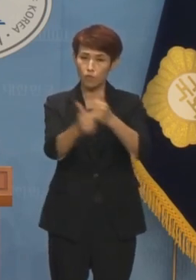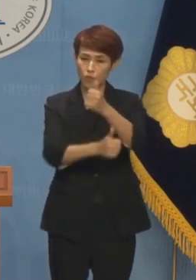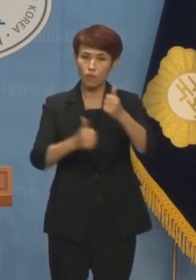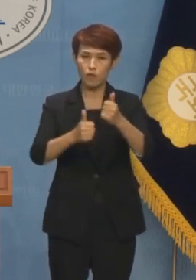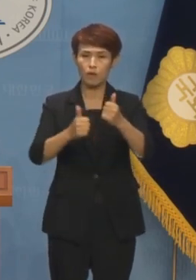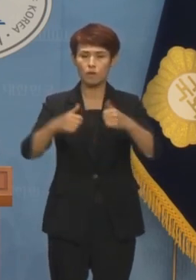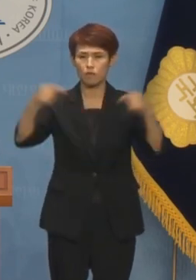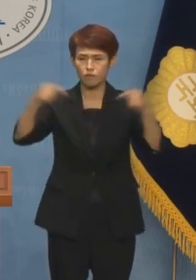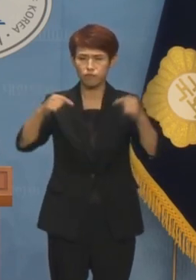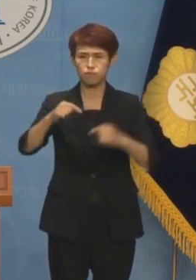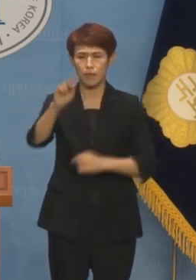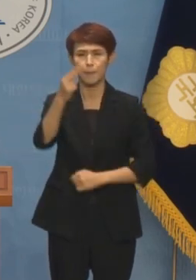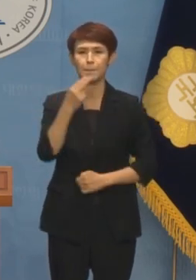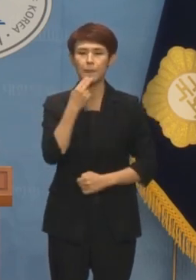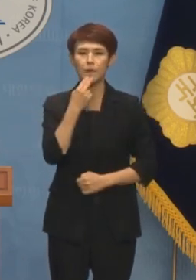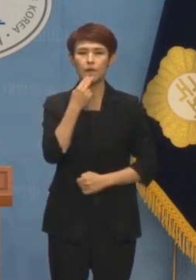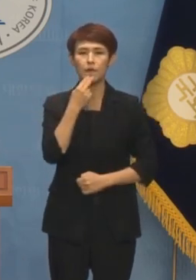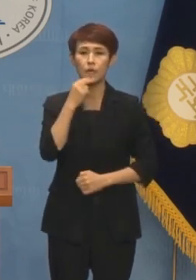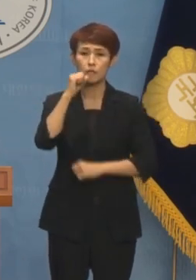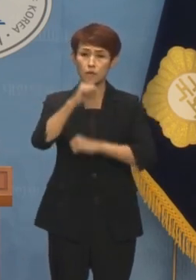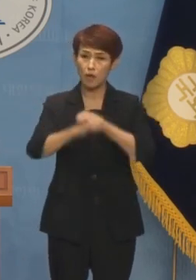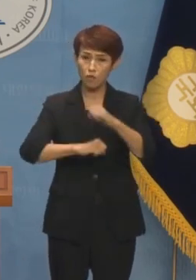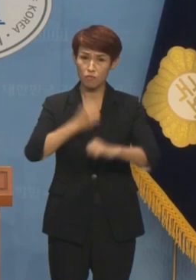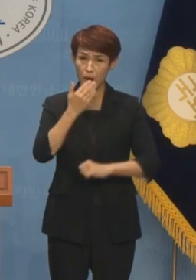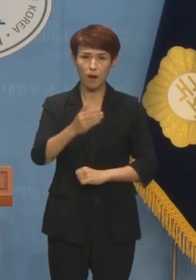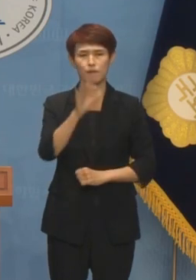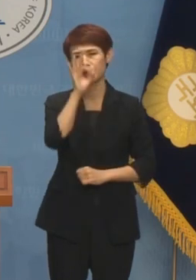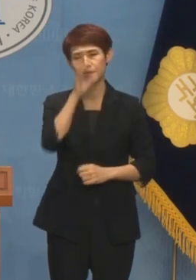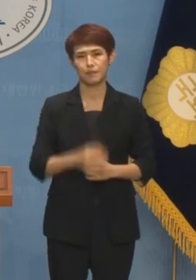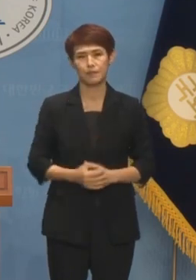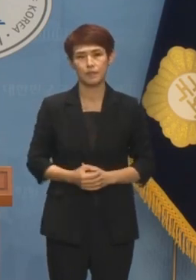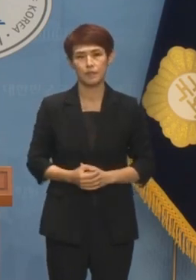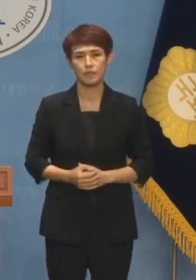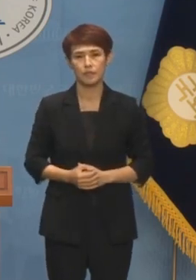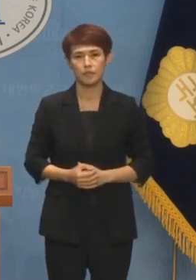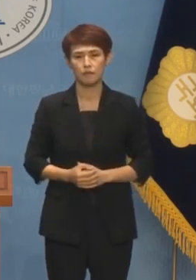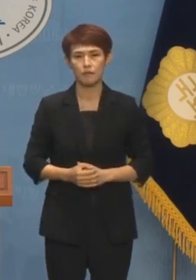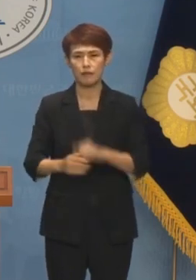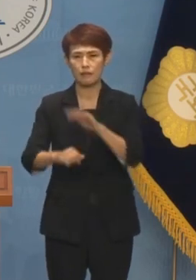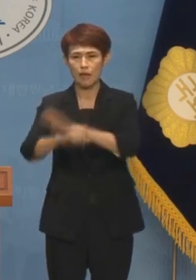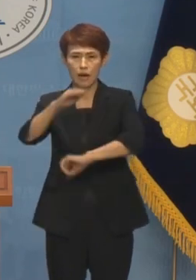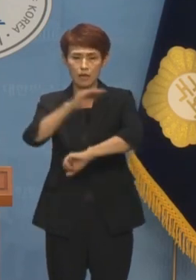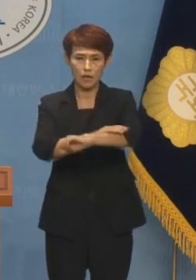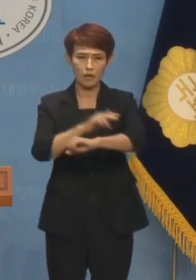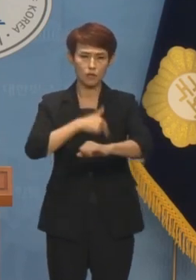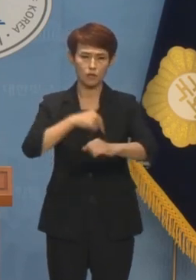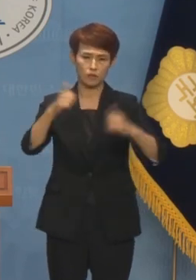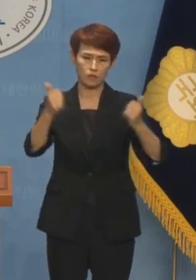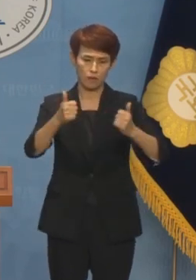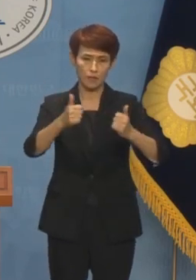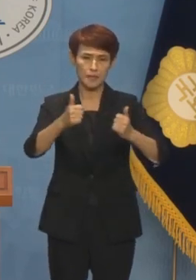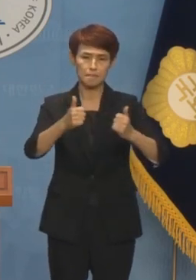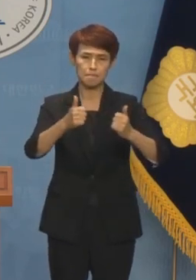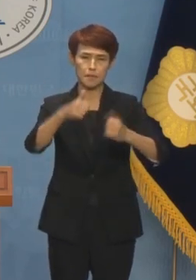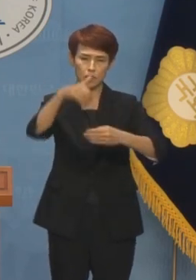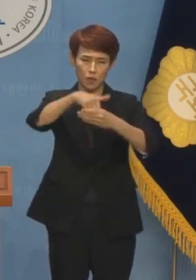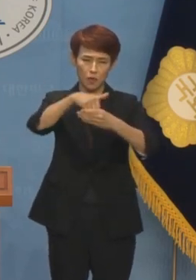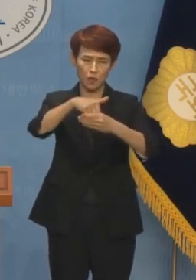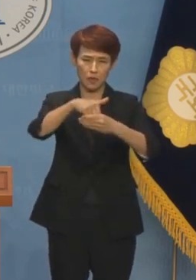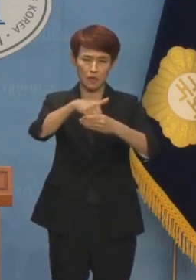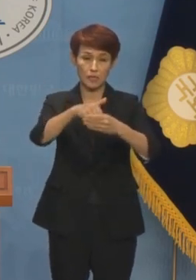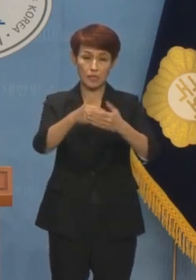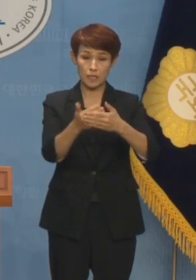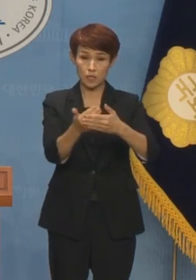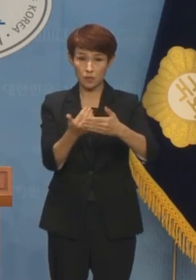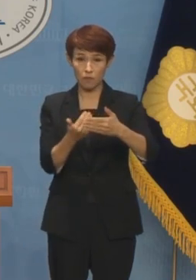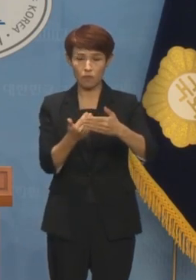않는 책임에서 자유로울 수 없습니다. 본 의원이 양당의 경선이 마무리되고 본선거가 시작되기